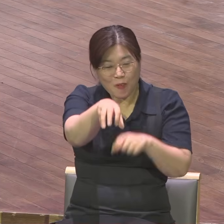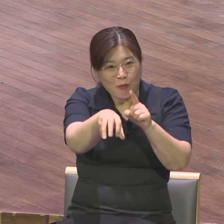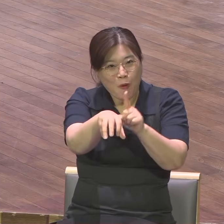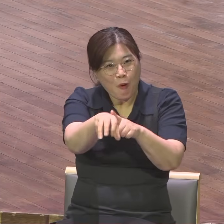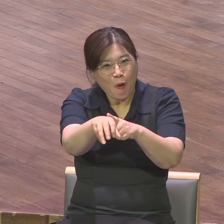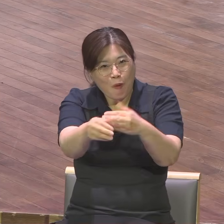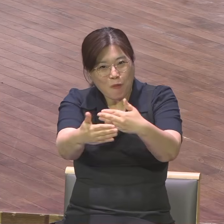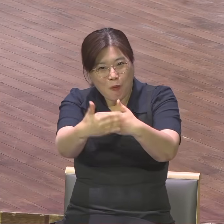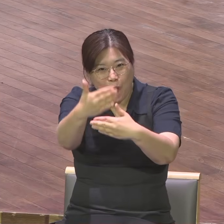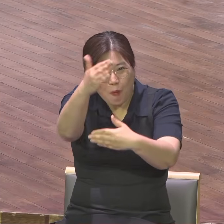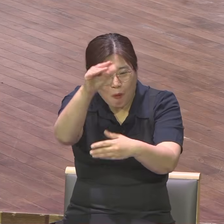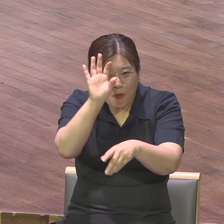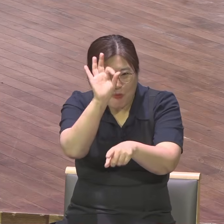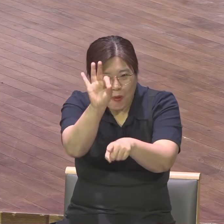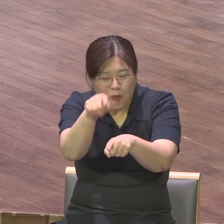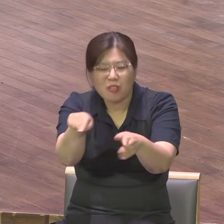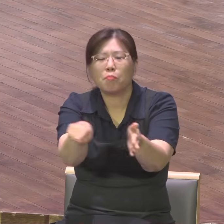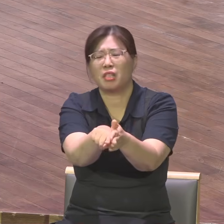건물을 우상시했어요.